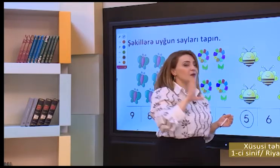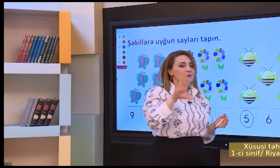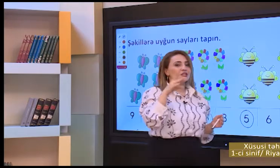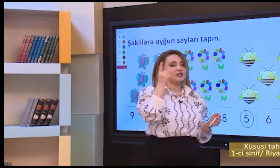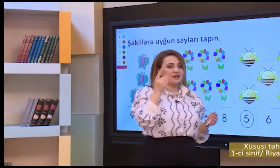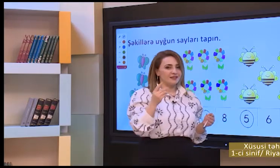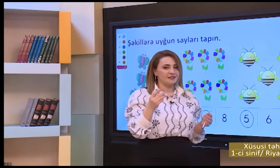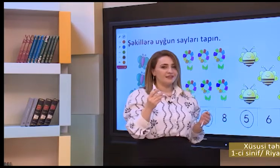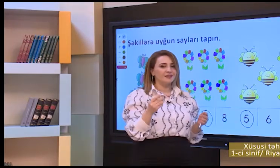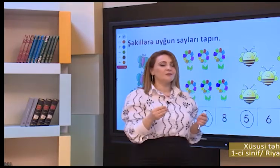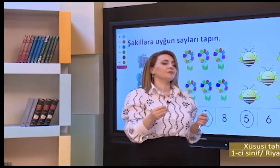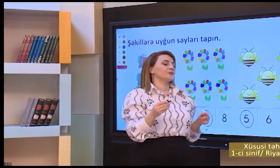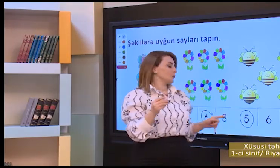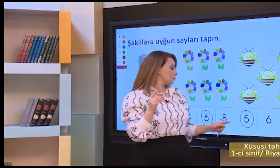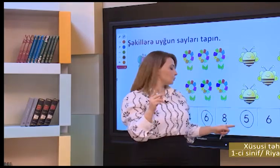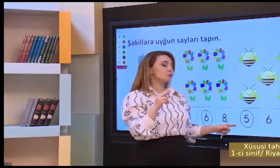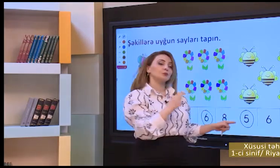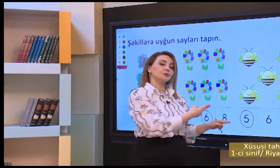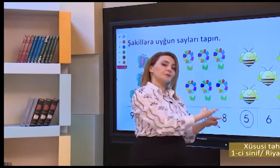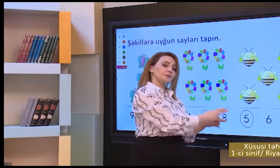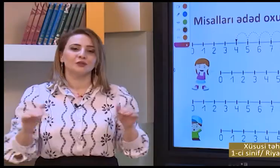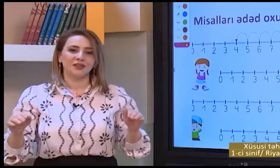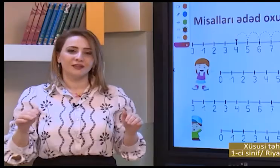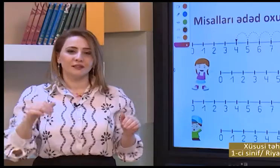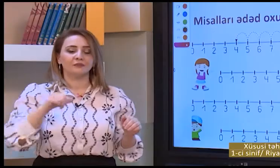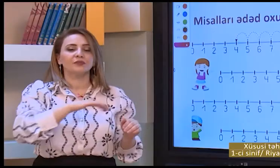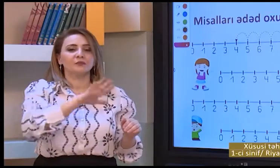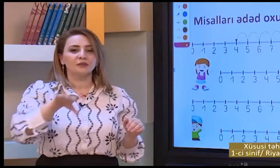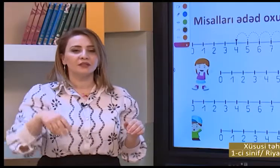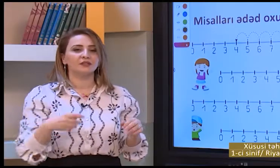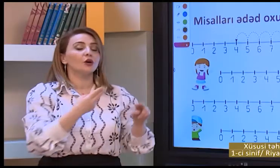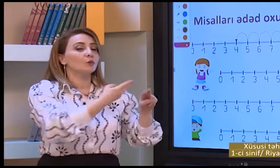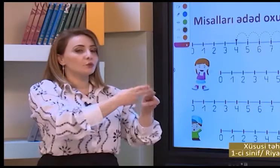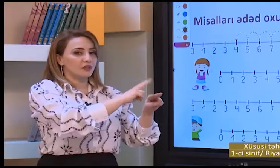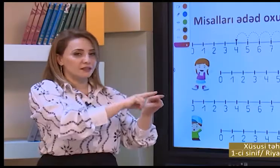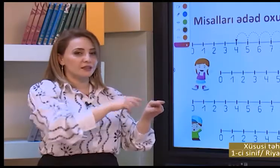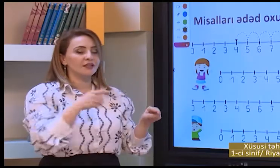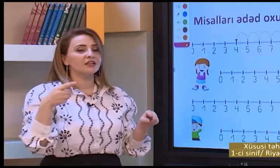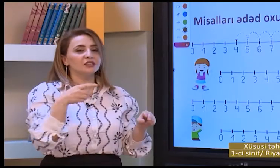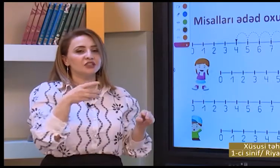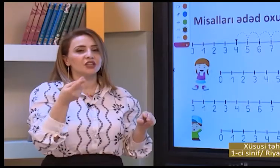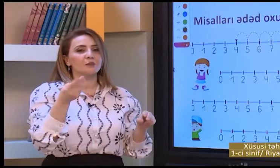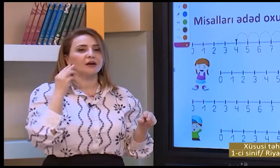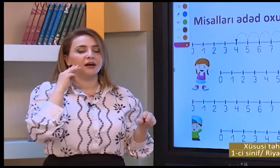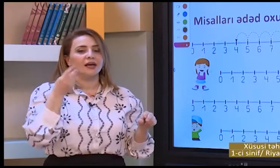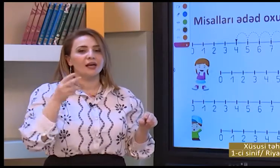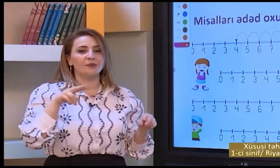5 ədədi budur. Uşaqlar, biz burada çıxma